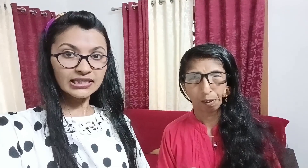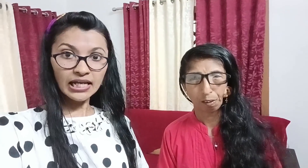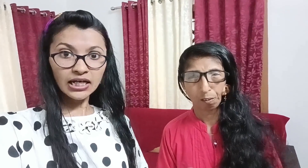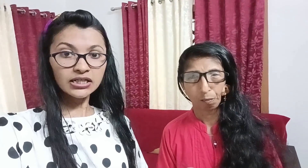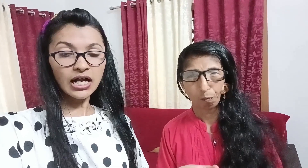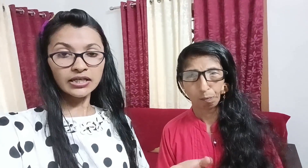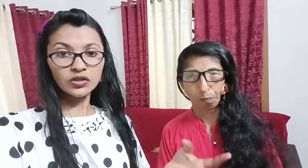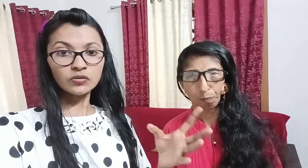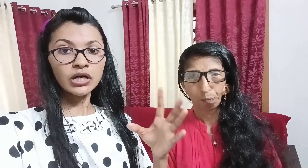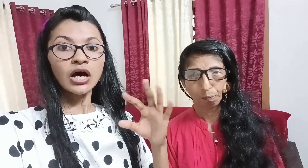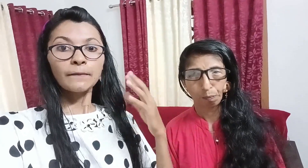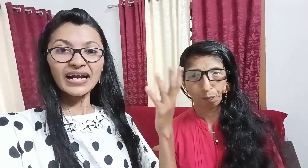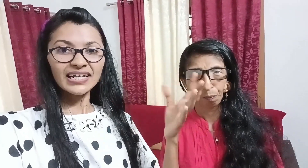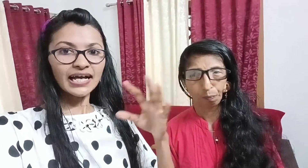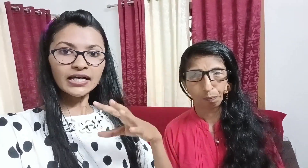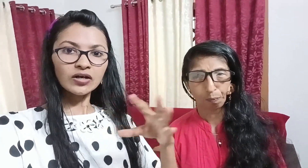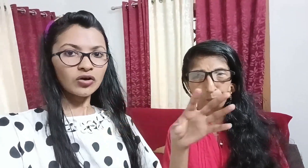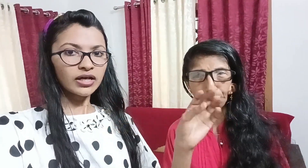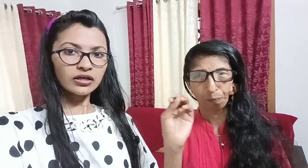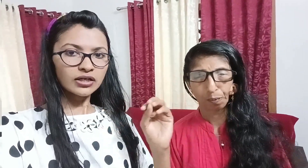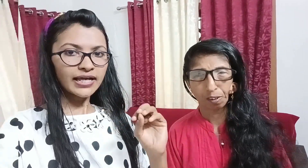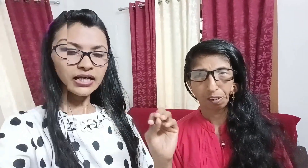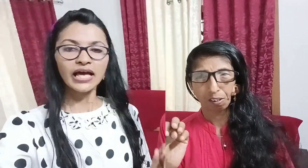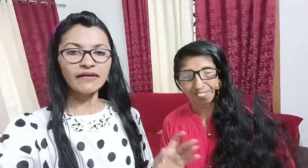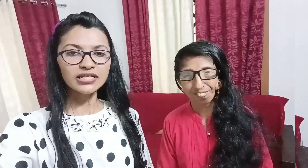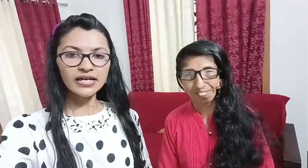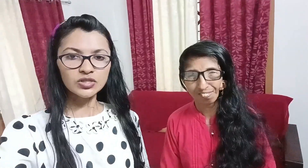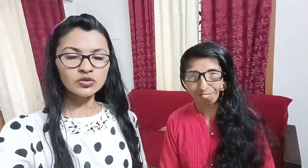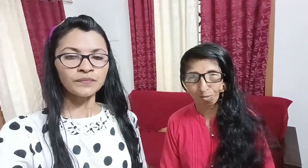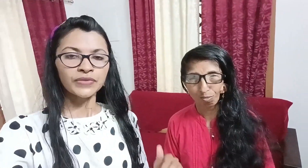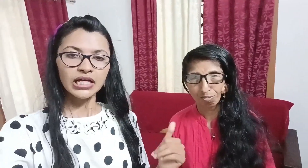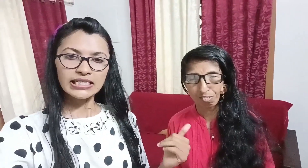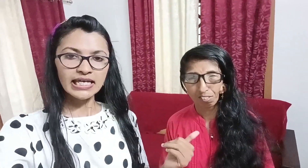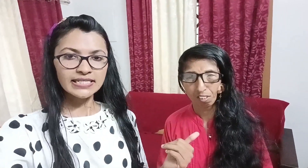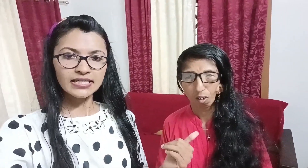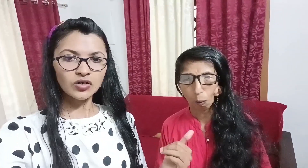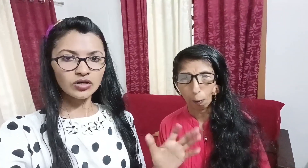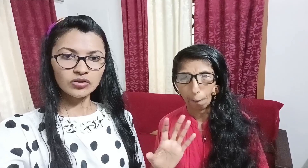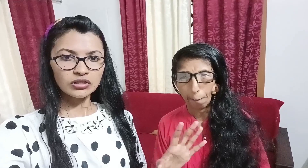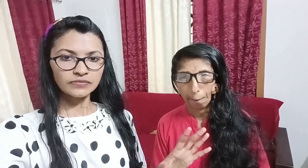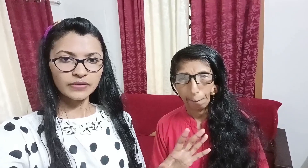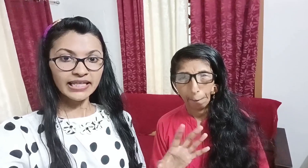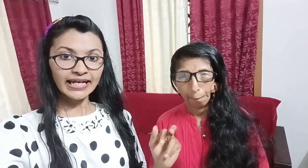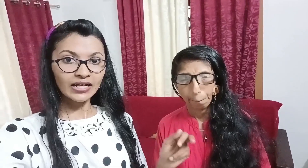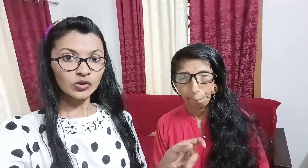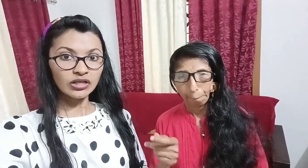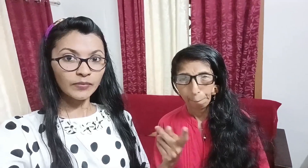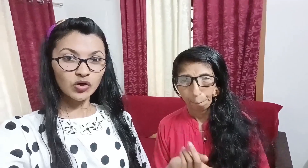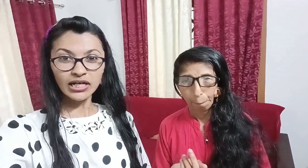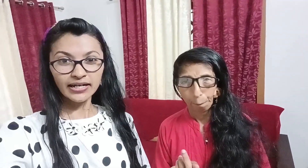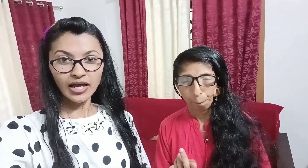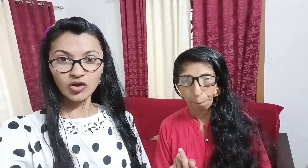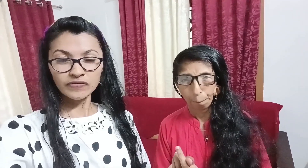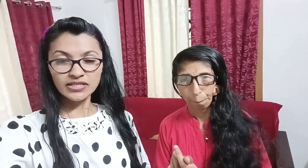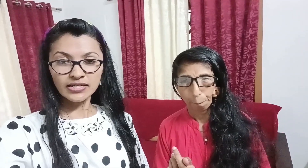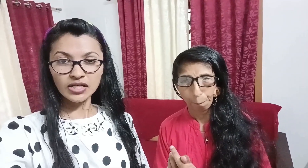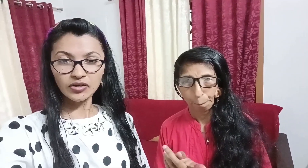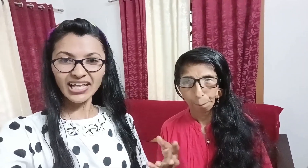സ്ഥലങ്ങൾ കാണിക്കും, പള്ളി, അങ്ങനെ കുറെ കാര്യങ്ങൾ. ഞാൻ വിചാരിച്ചു ചേച്ചിയെ കൊണ്ട് ഒന്ന് അതെങ്ങനെ ഒന്ന് നമുക്കൊന്ന് കണ്ടാലോ എന്ന് വിചാരിച്ചു കേട്ടോ.